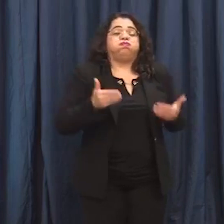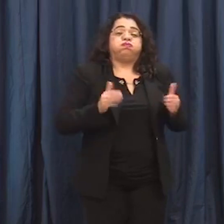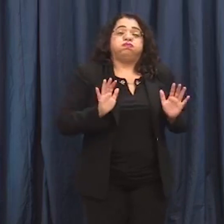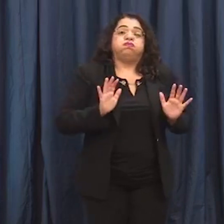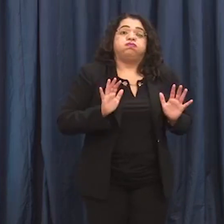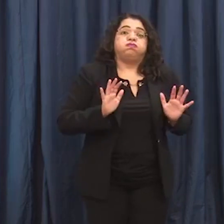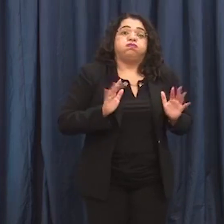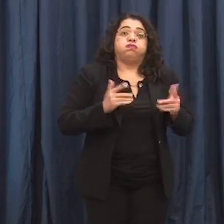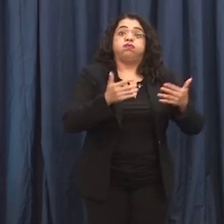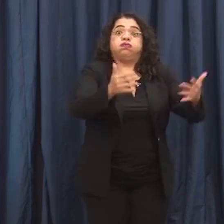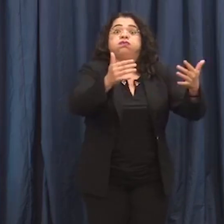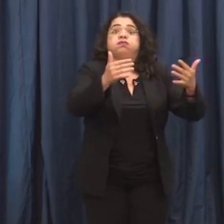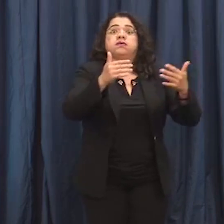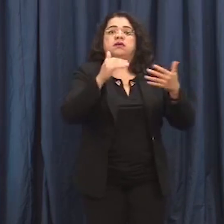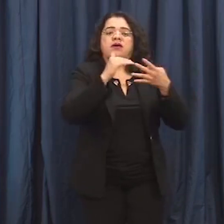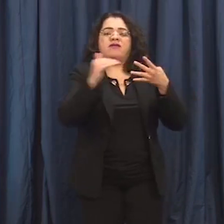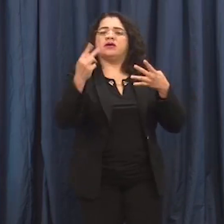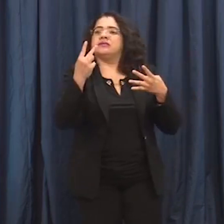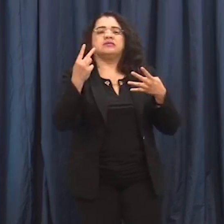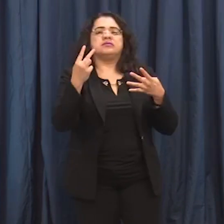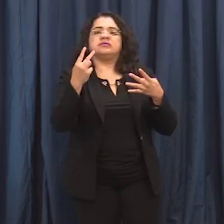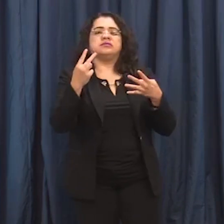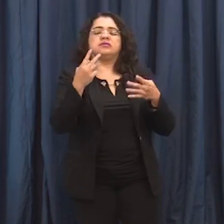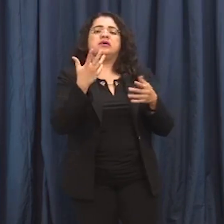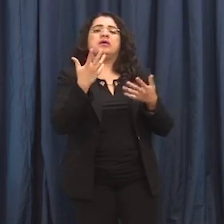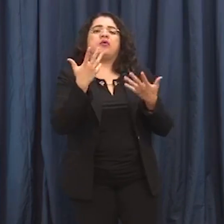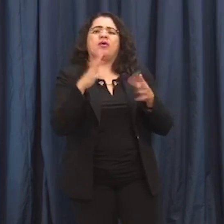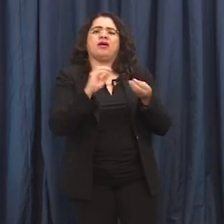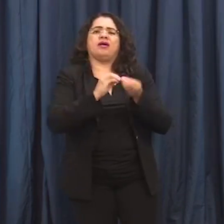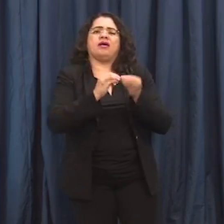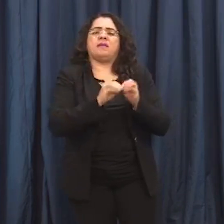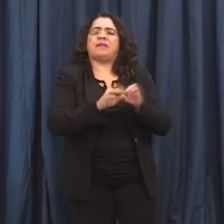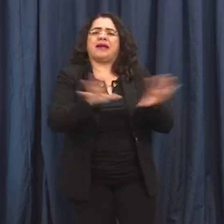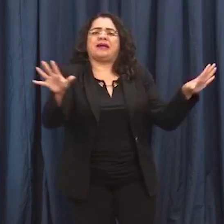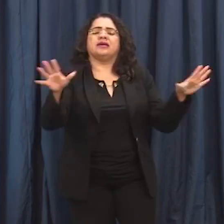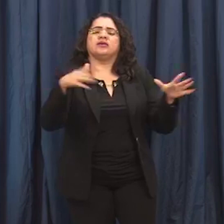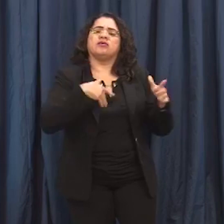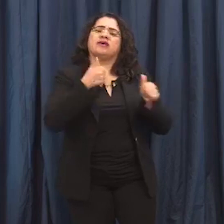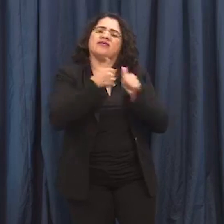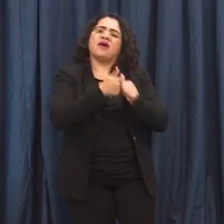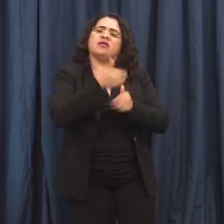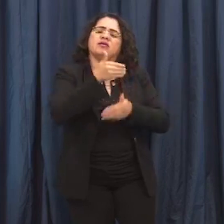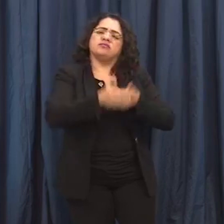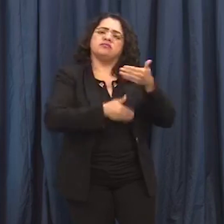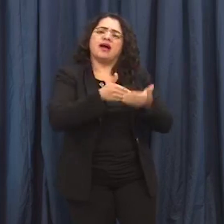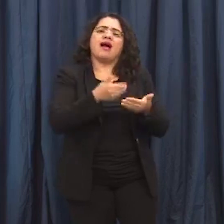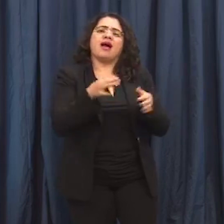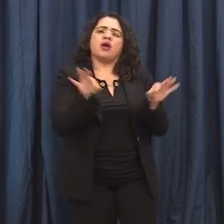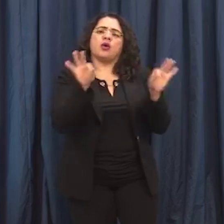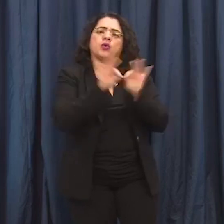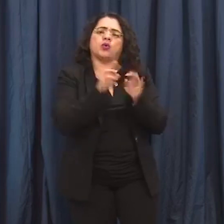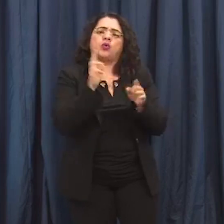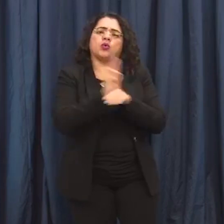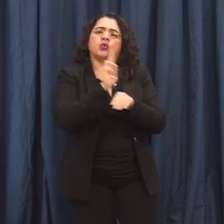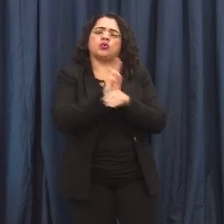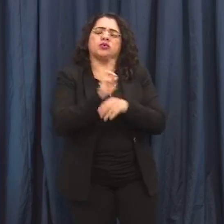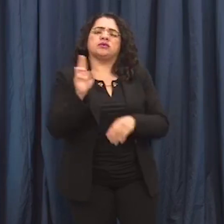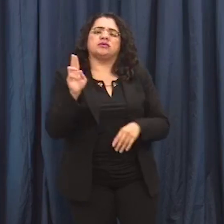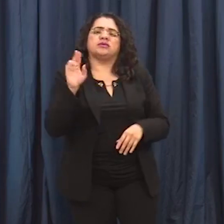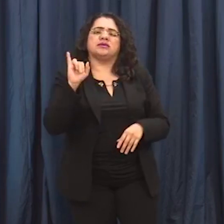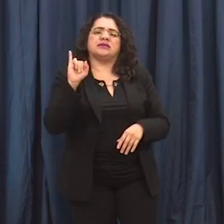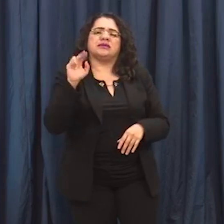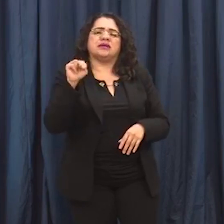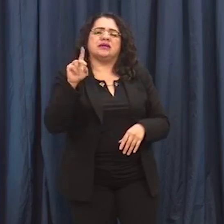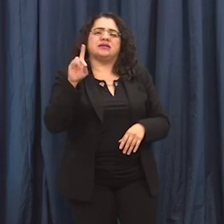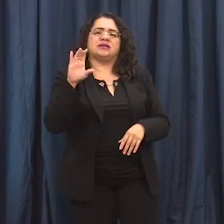nuestros números aumenten. Sin embargo, continuamos monitoreando los datos e identificando lo que podemos hacer para aliviar